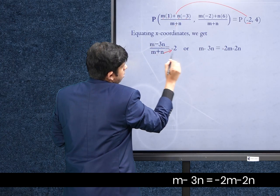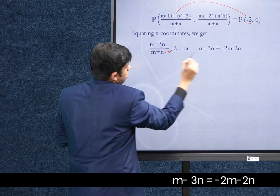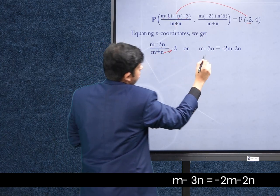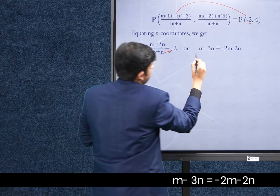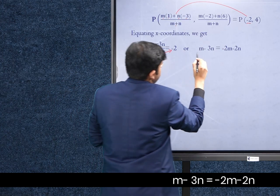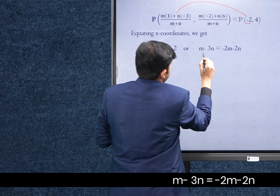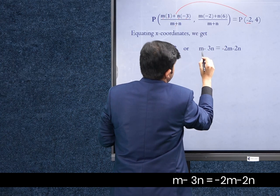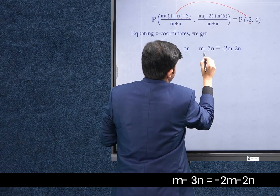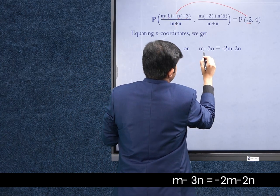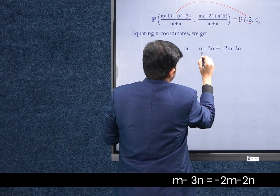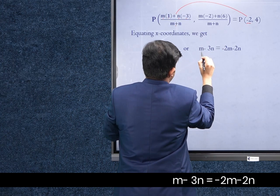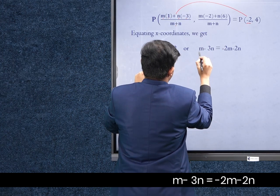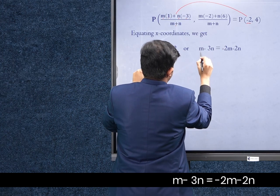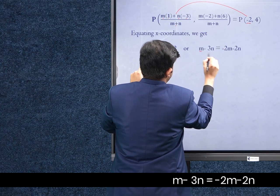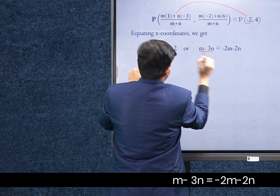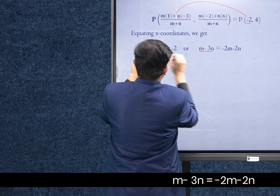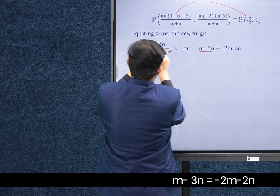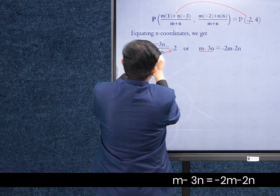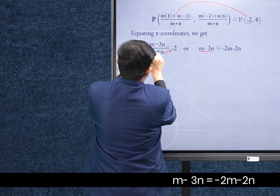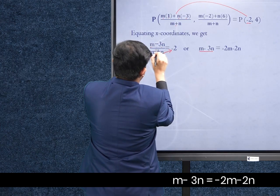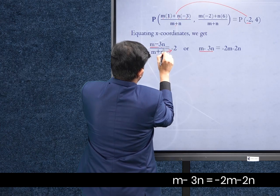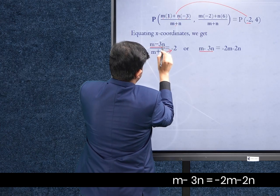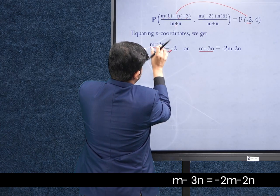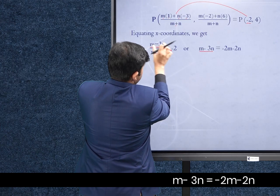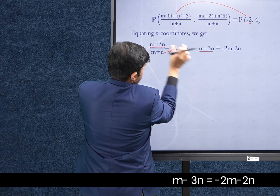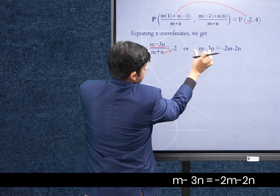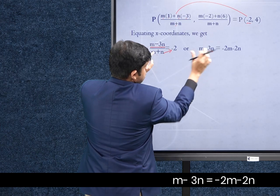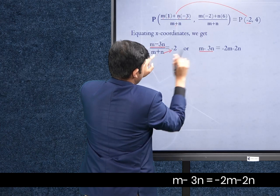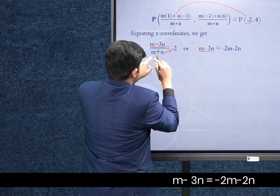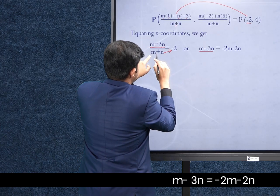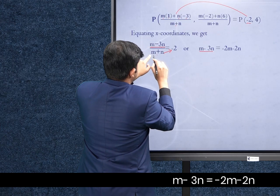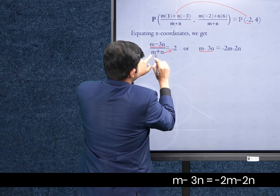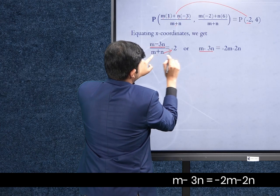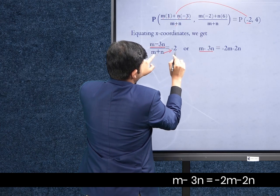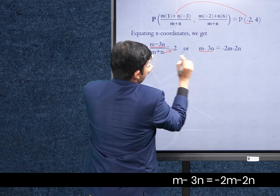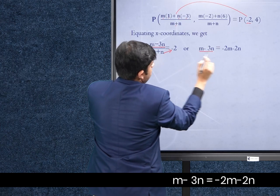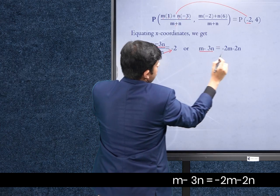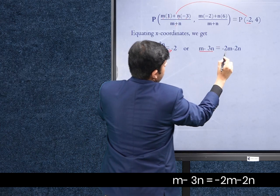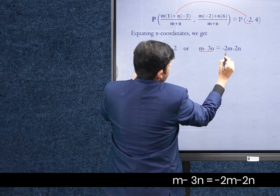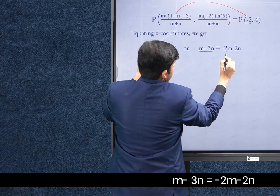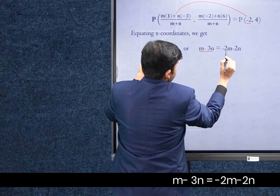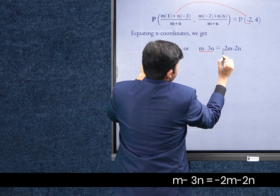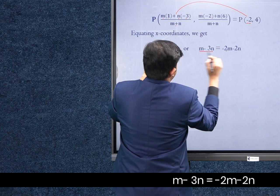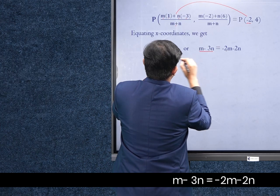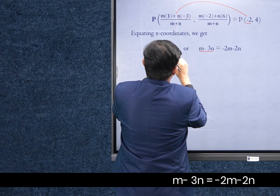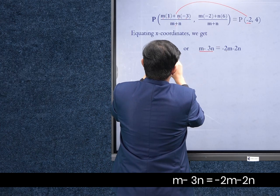எம் கழித்தல் 3n ஈடு கழித்தல் 2m கழித்தல் 2n.